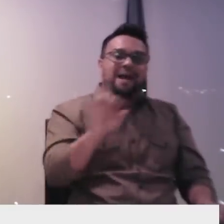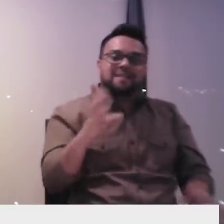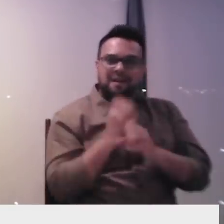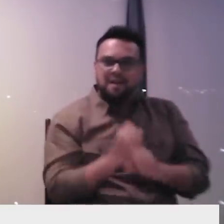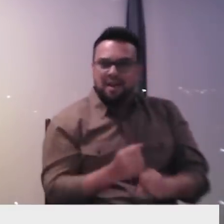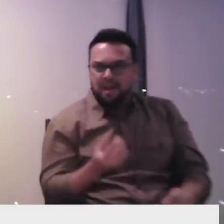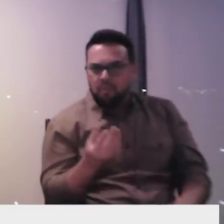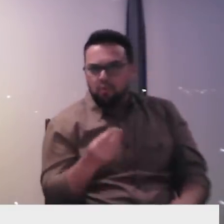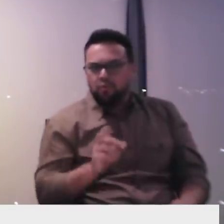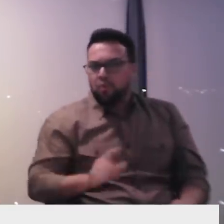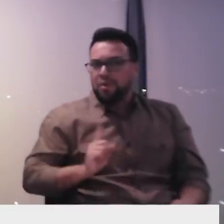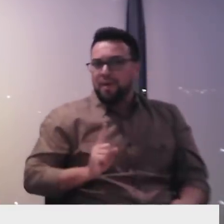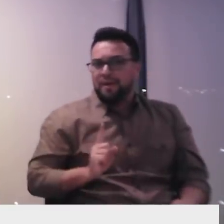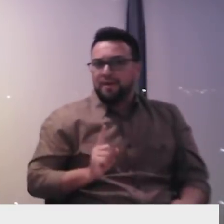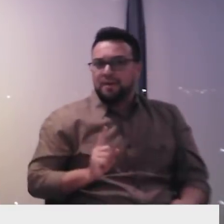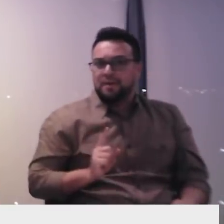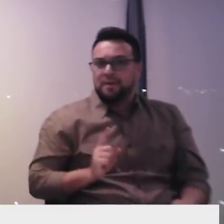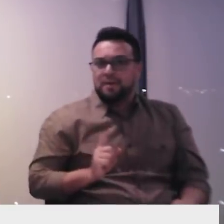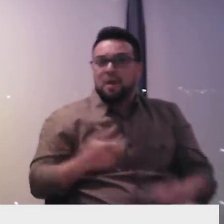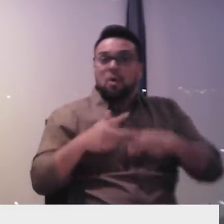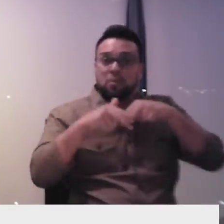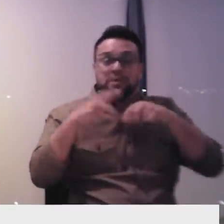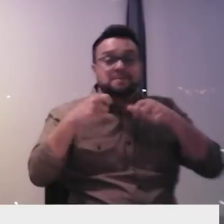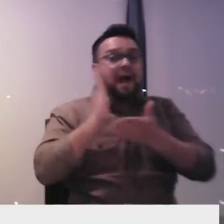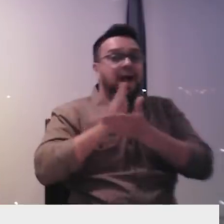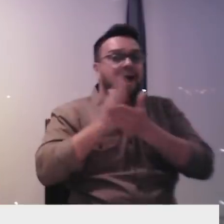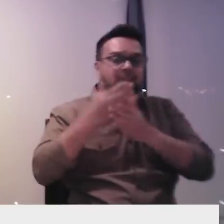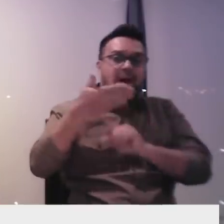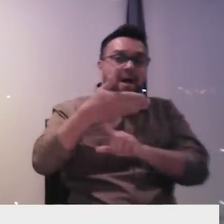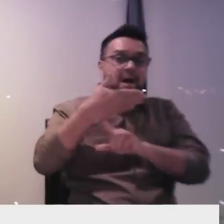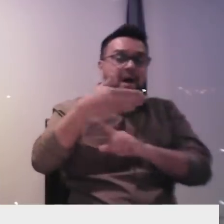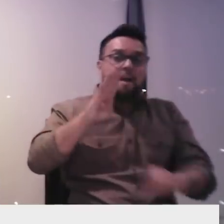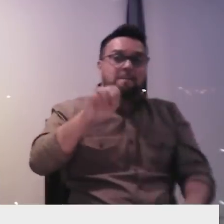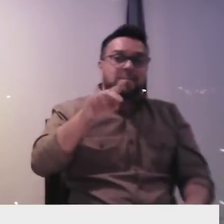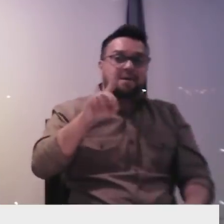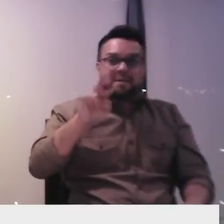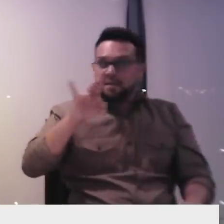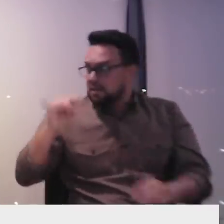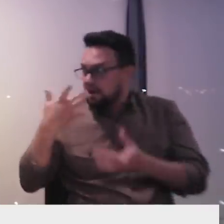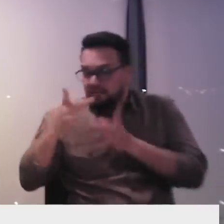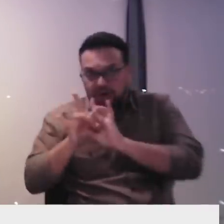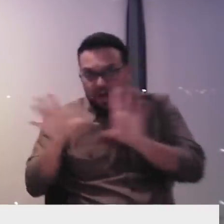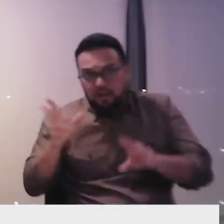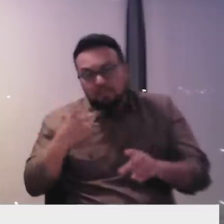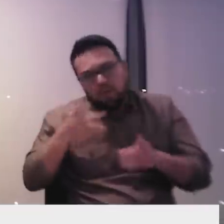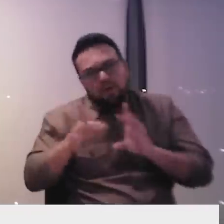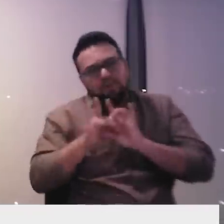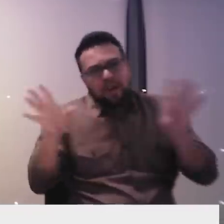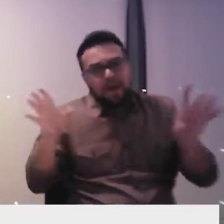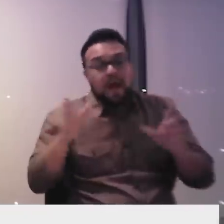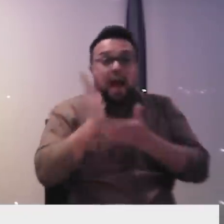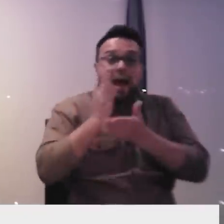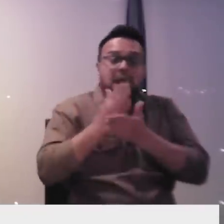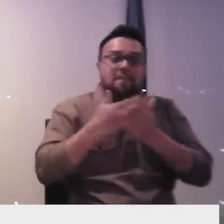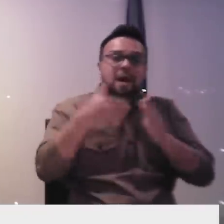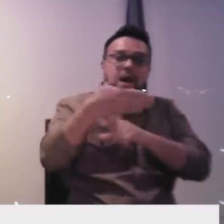é? E temos que acabar com as bandeiras também, certo, Arthur? Se eu falar, fica à vontade. Não, não. Tá? Acabar com as bandeiras.